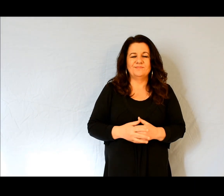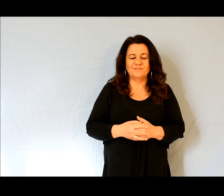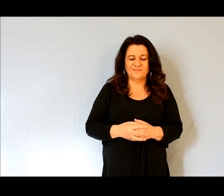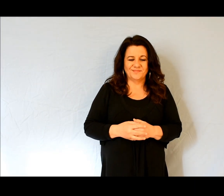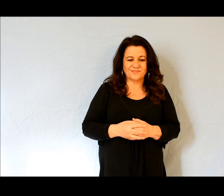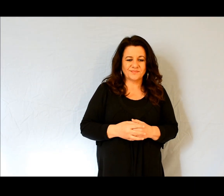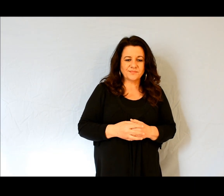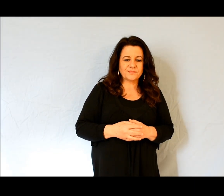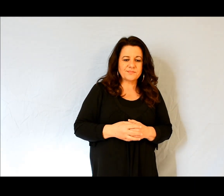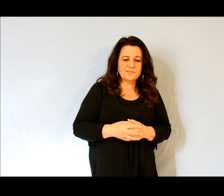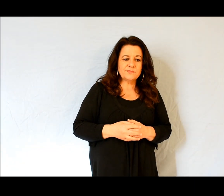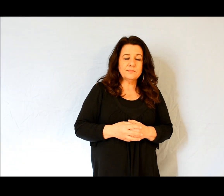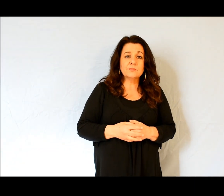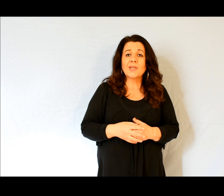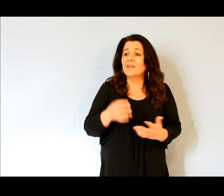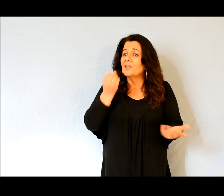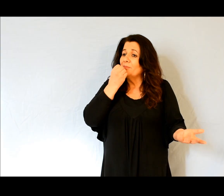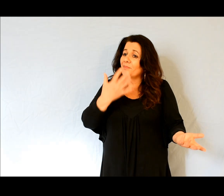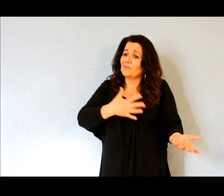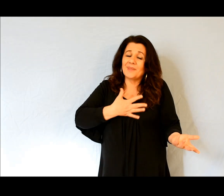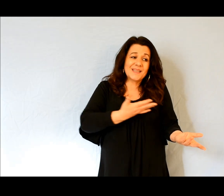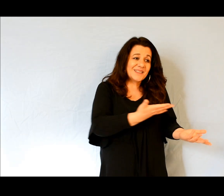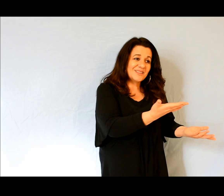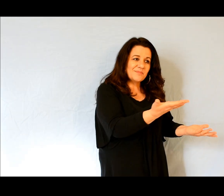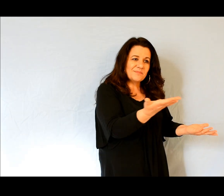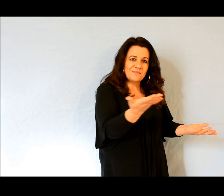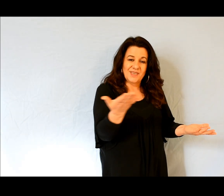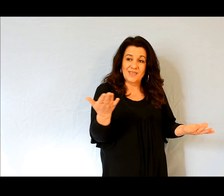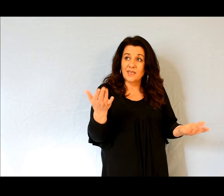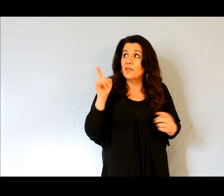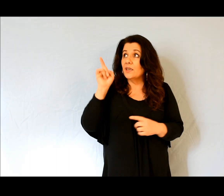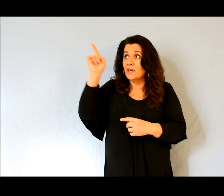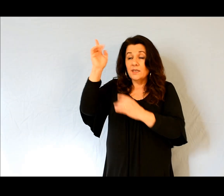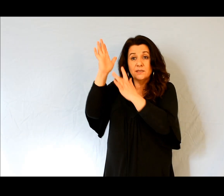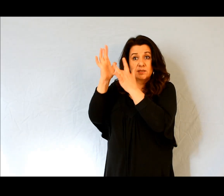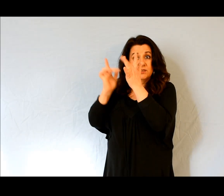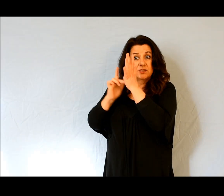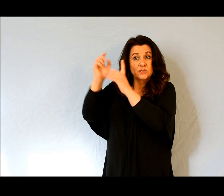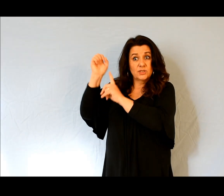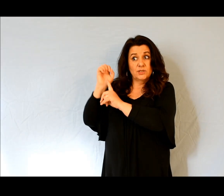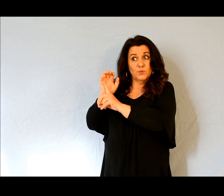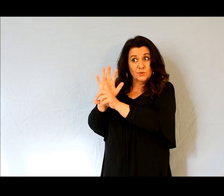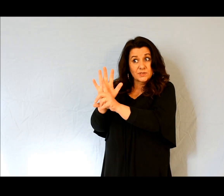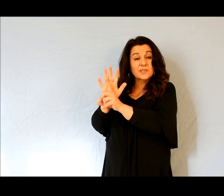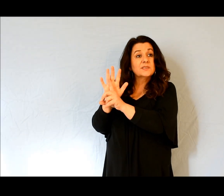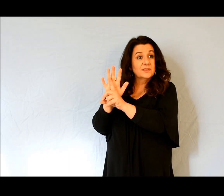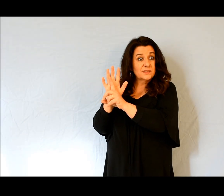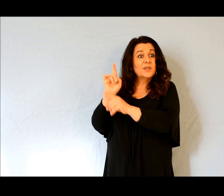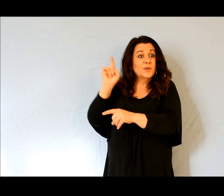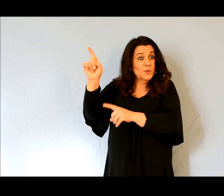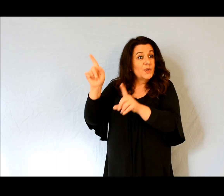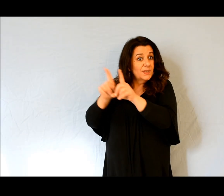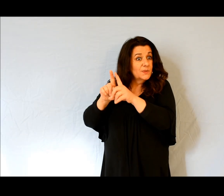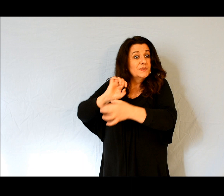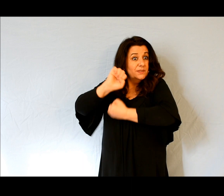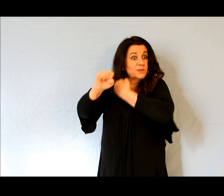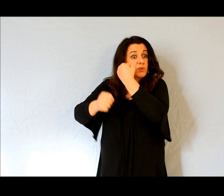apôtre bien-aimé le Christ lui aussi a souffert pour les